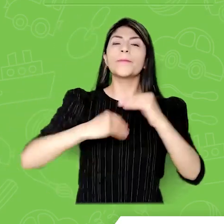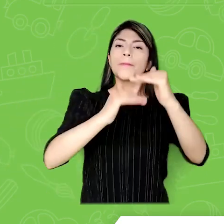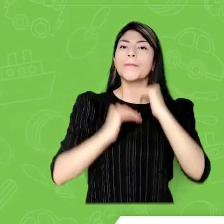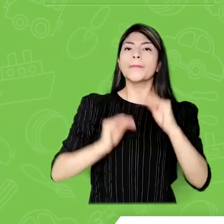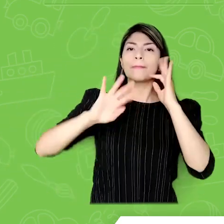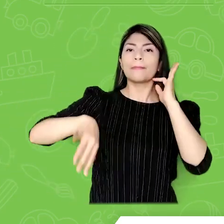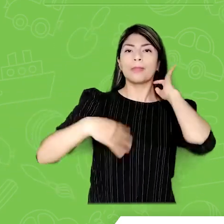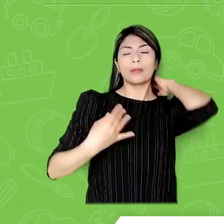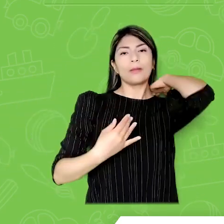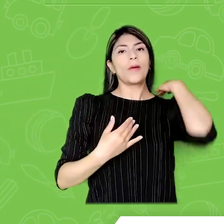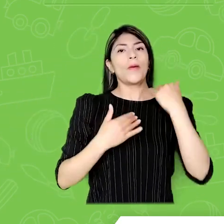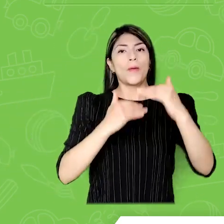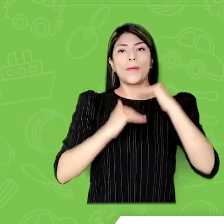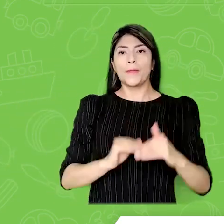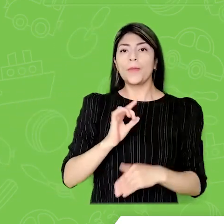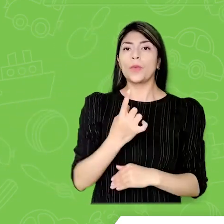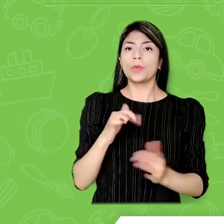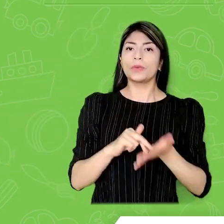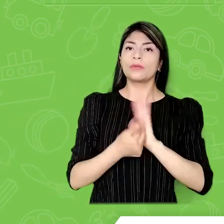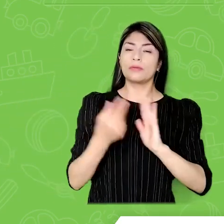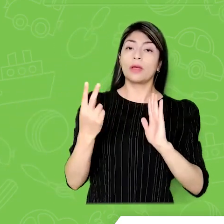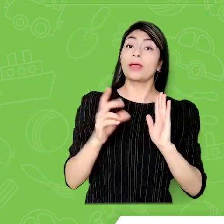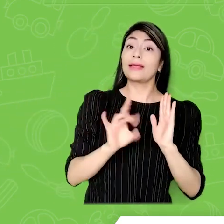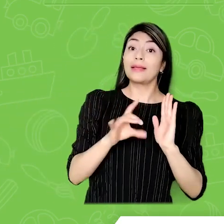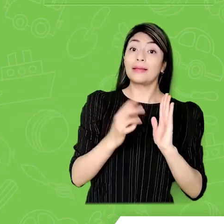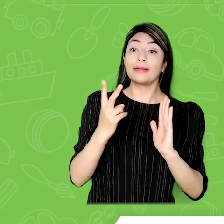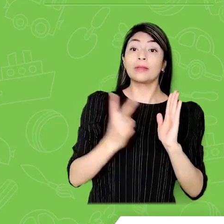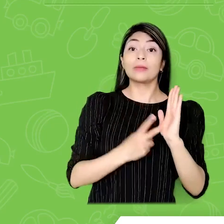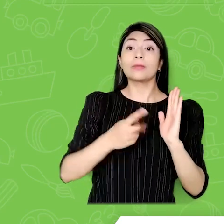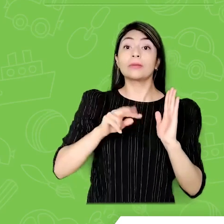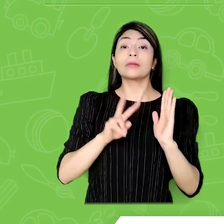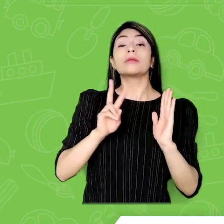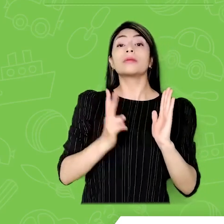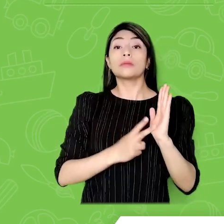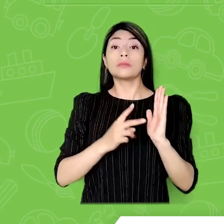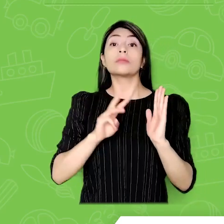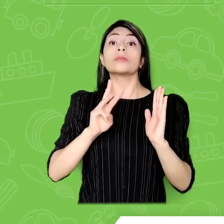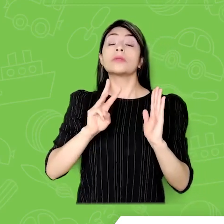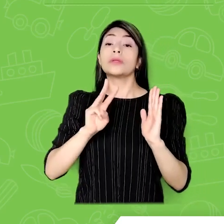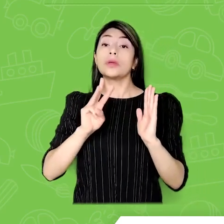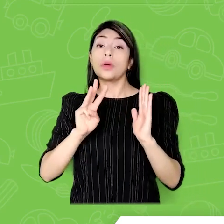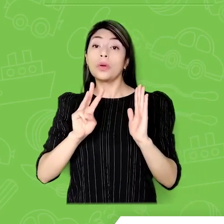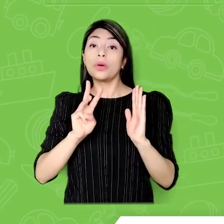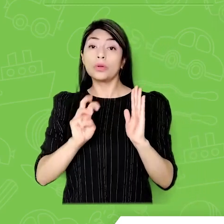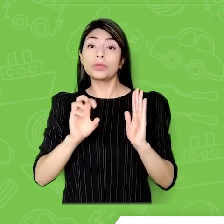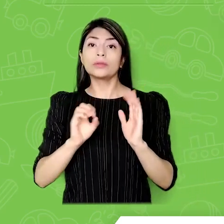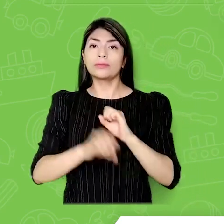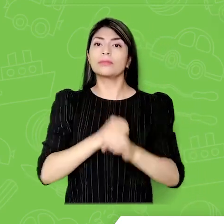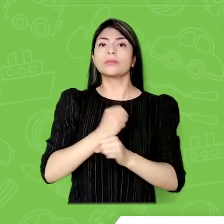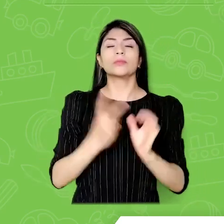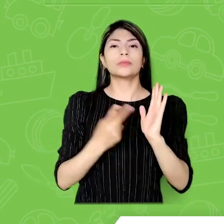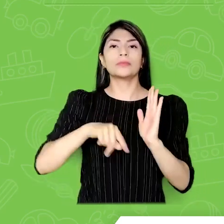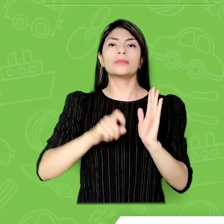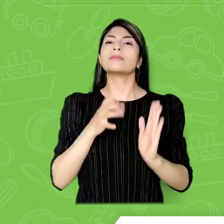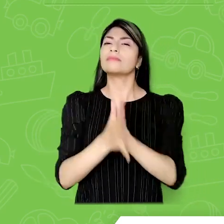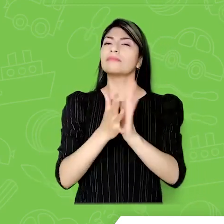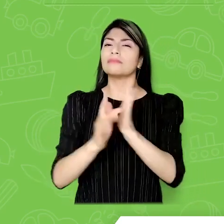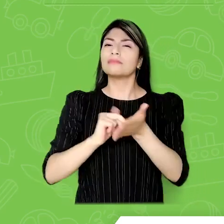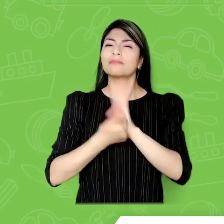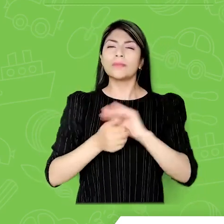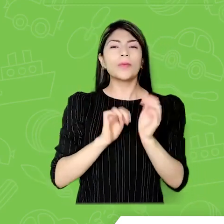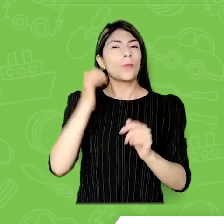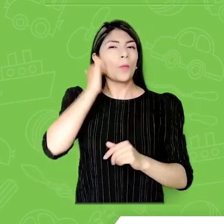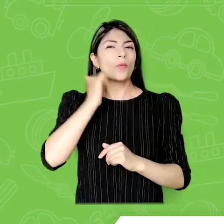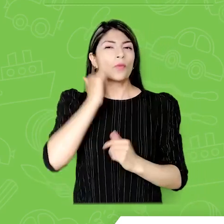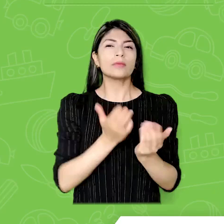artículo 15 de la Ley 1780 de 2016, las prácticas en relación docencia de servicio en el área de la salud,